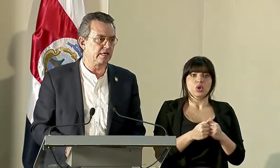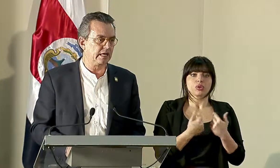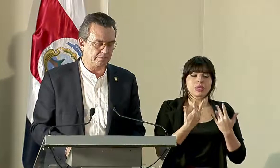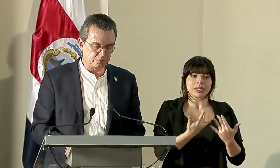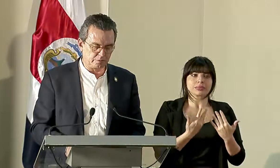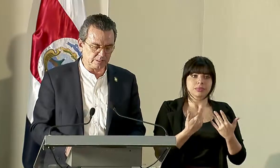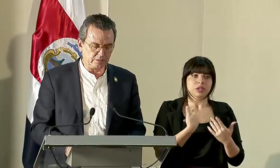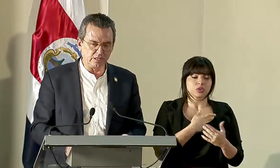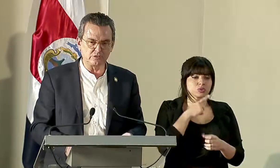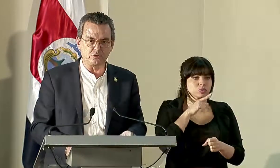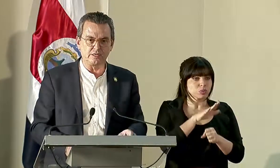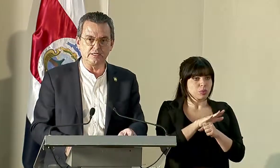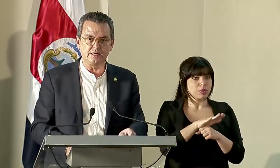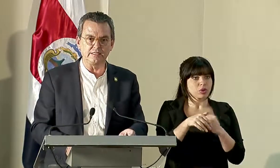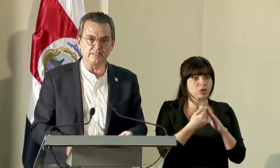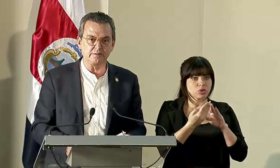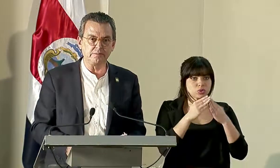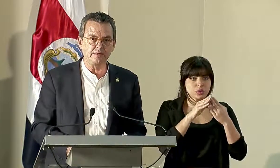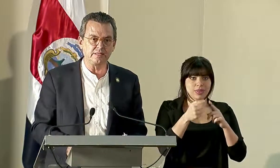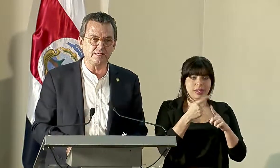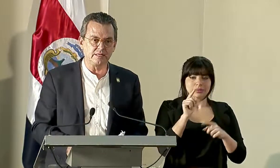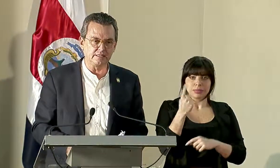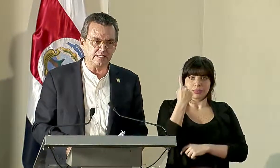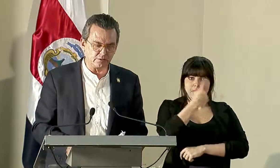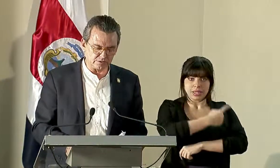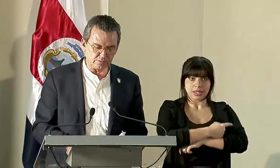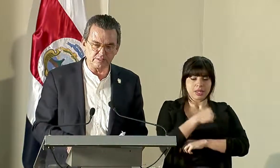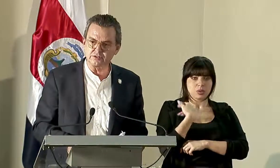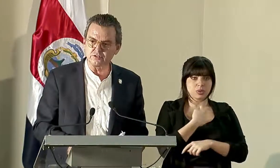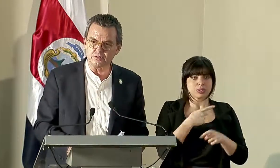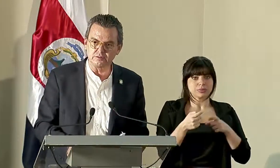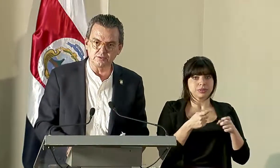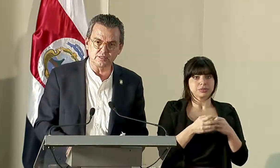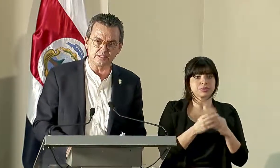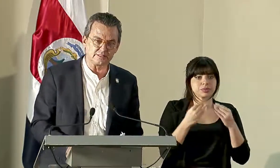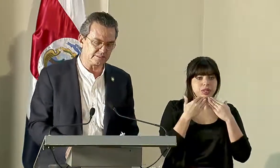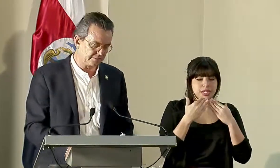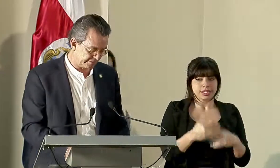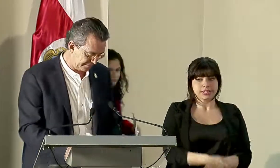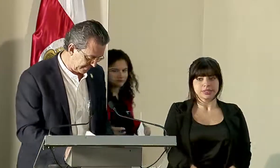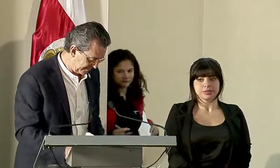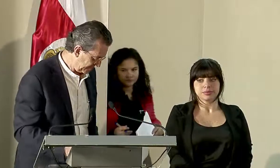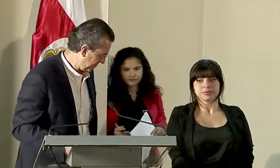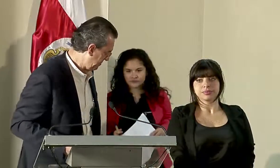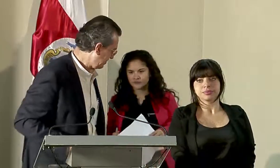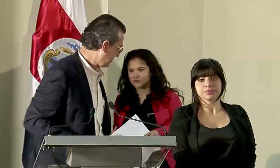preceptos que le hemos prometido a la ciudadanía desde el primer día de nuestra administración. Muchas gracias.